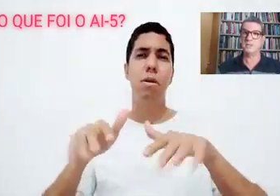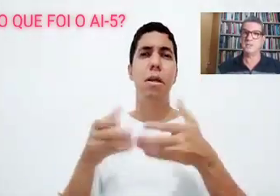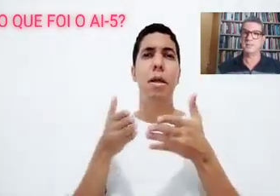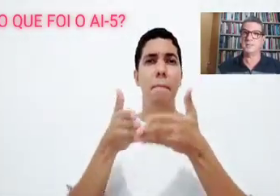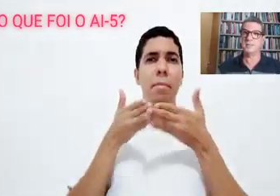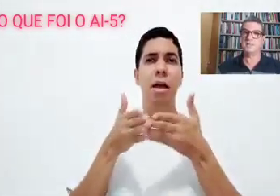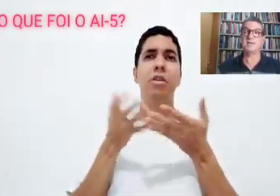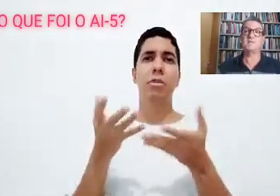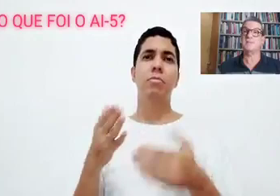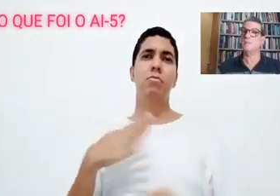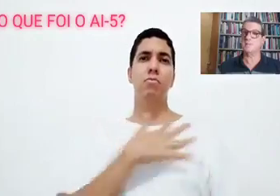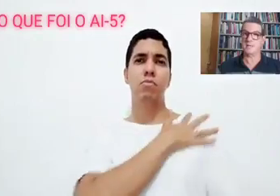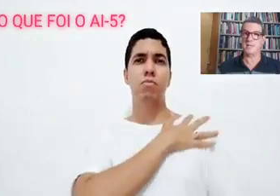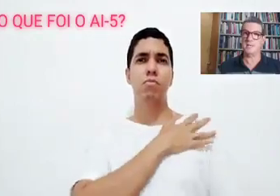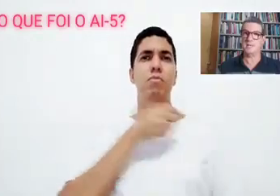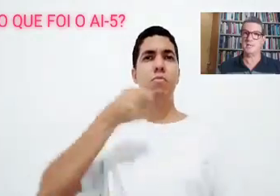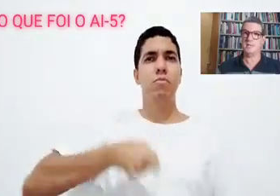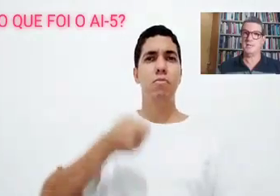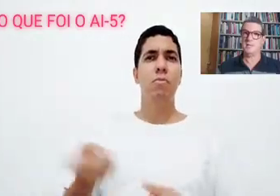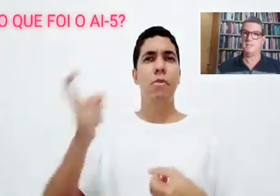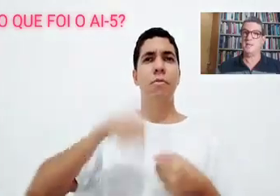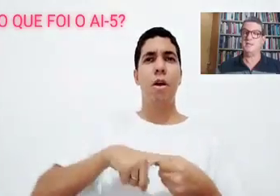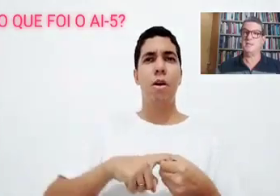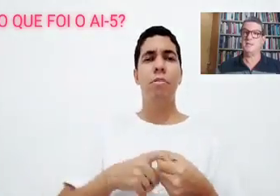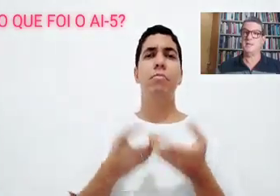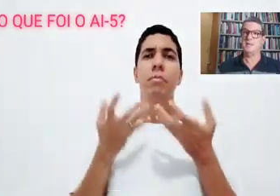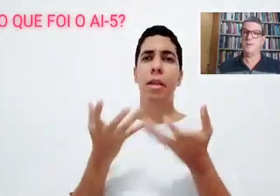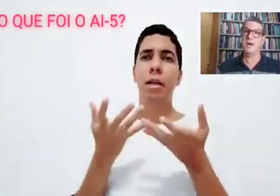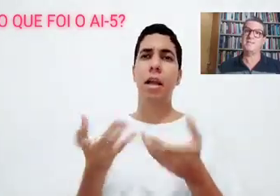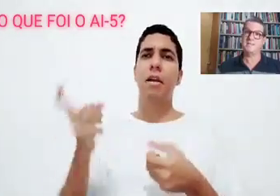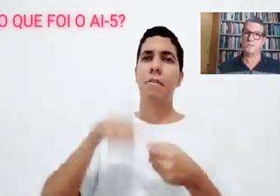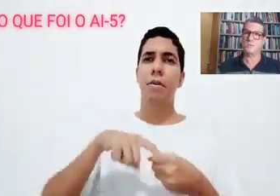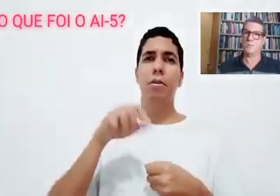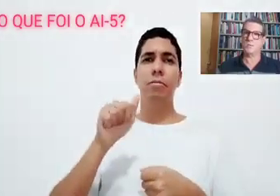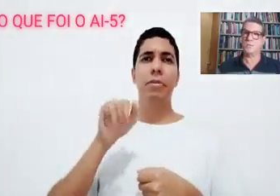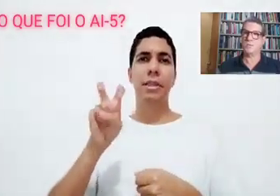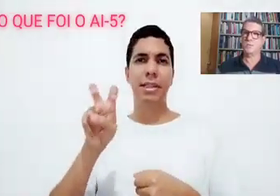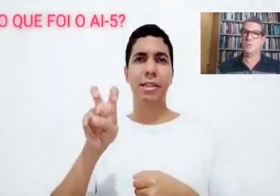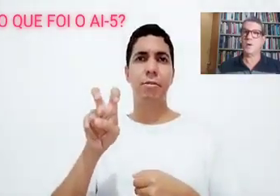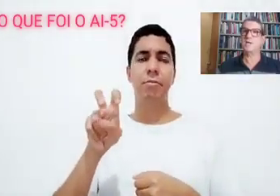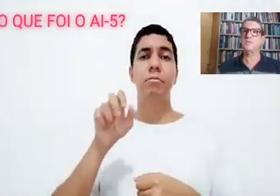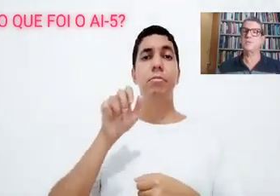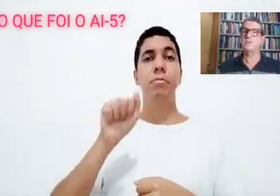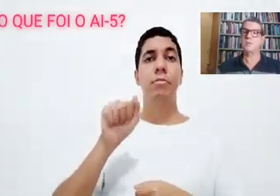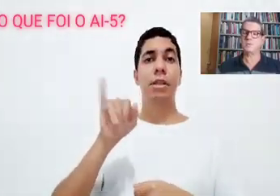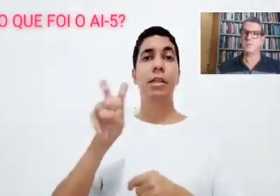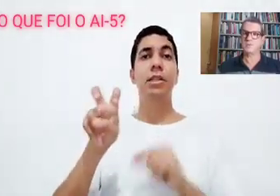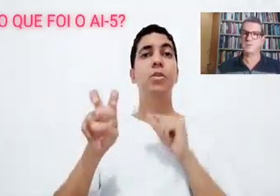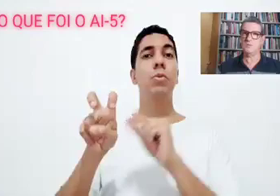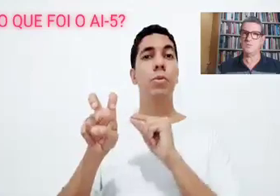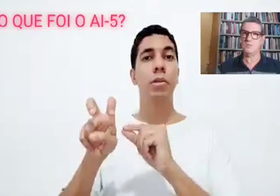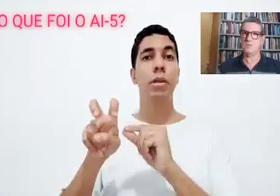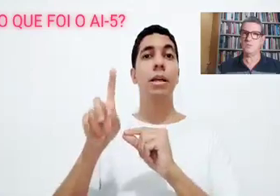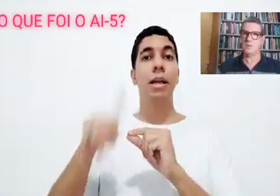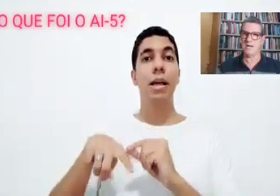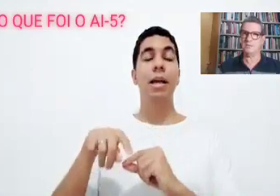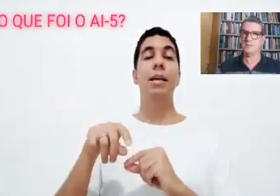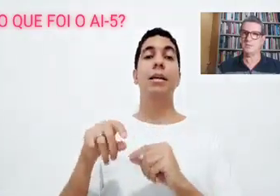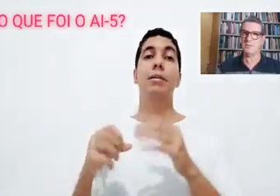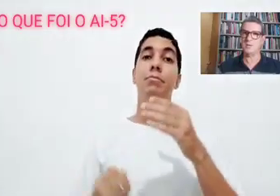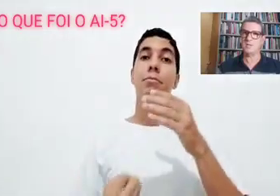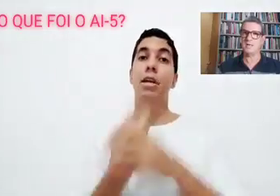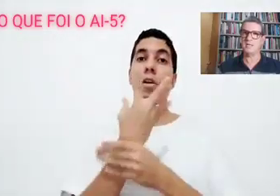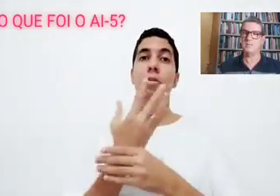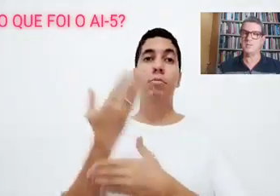e pedem a intervenção militar, pedem o AI-5. O ato institucional número 5 foi o